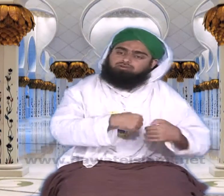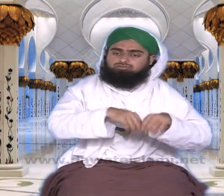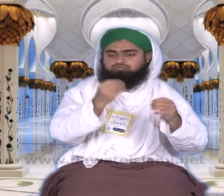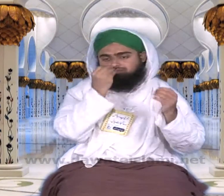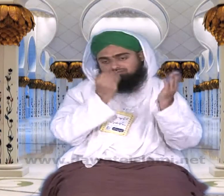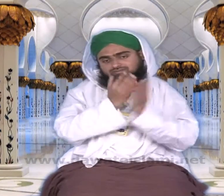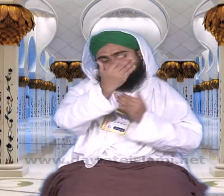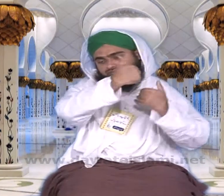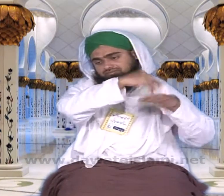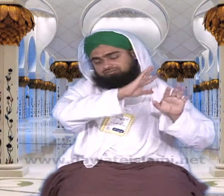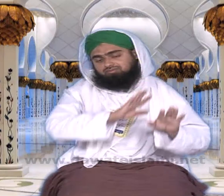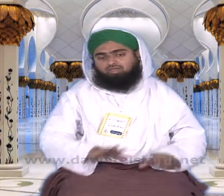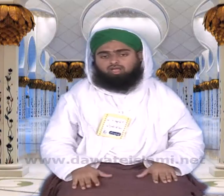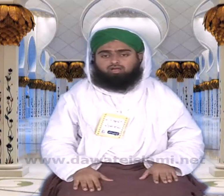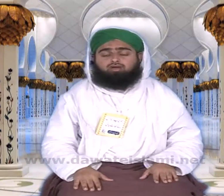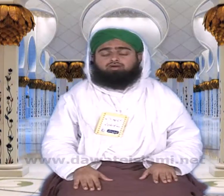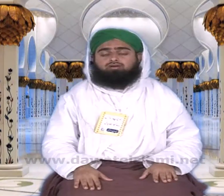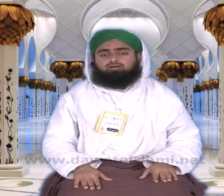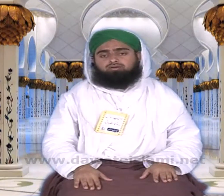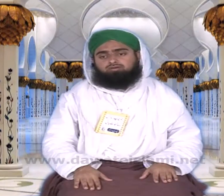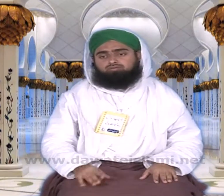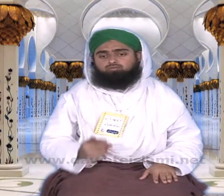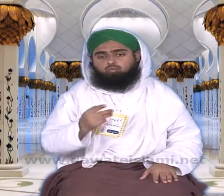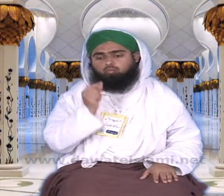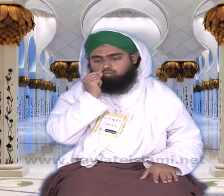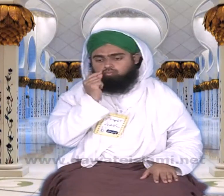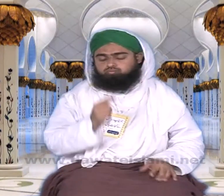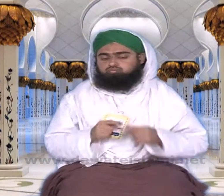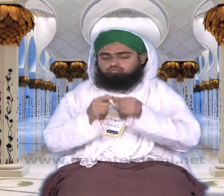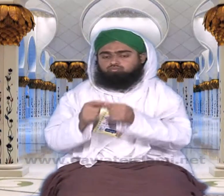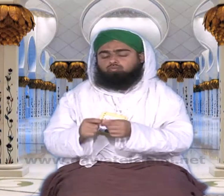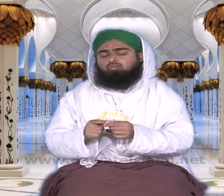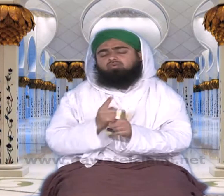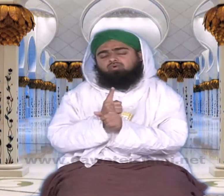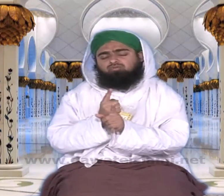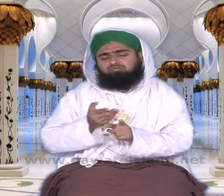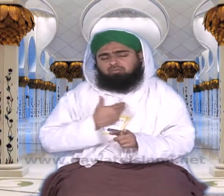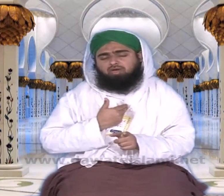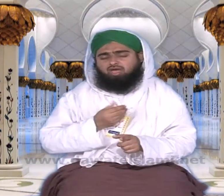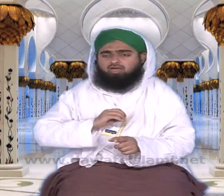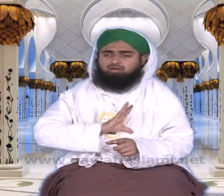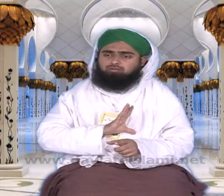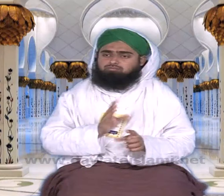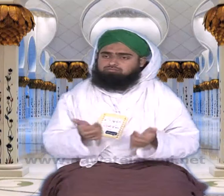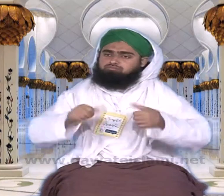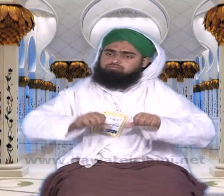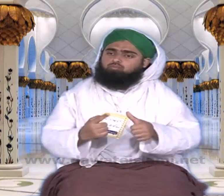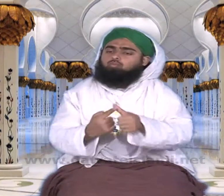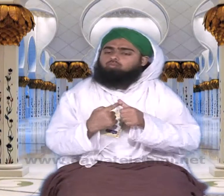میرا کیا بنے گا تو اس نے جواب دیا کہ جیسی کرنی ویسی بھرنی تو جیسا عمل